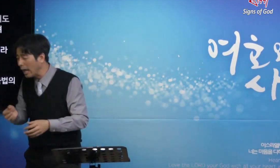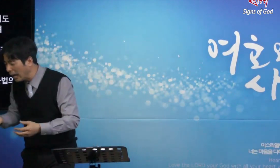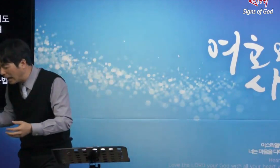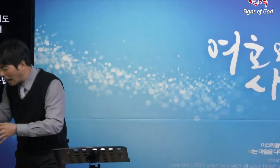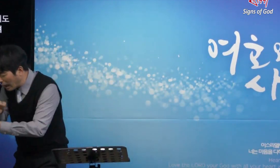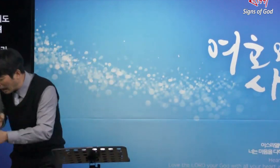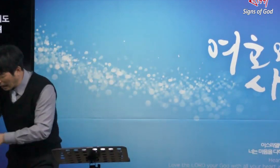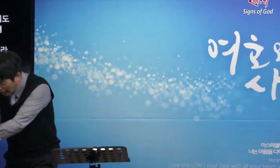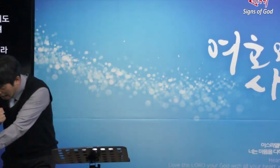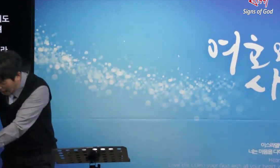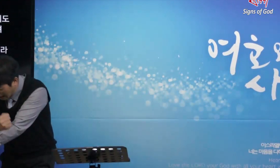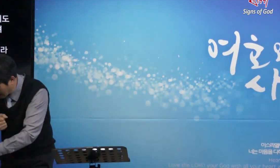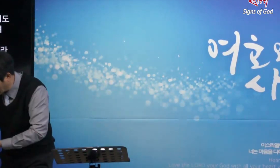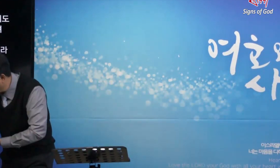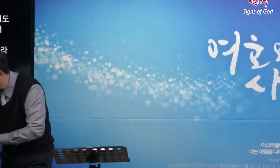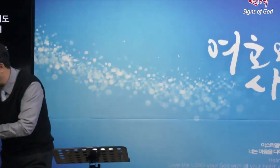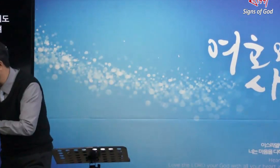많은 것들이 이루어지는데